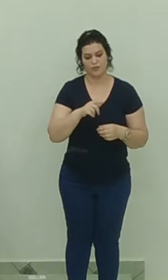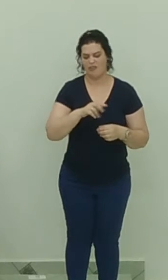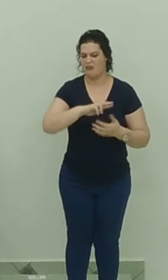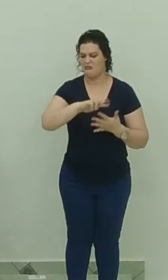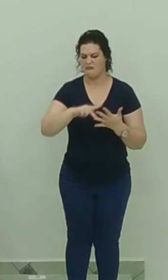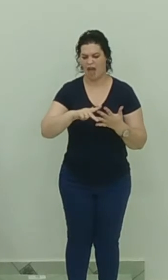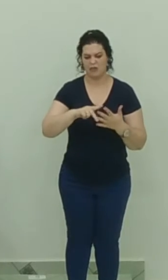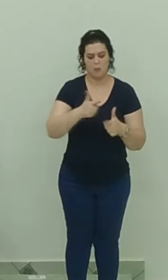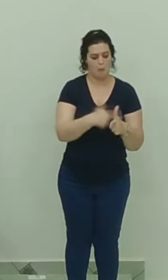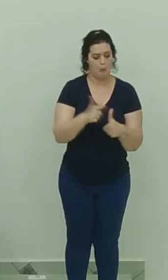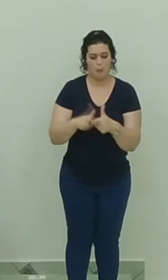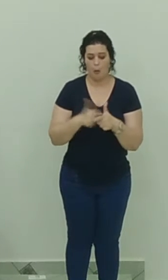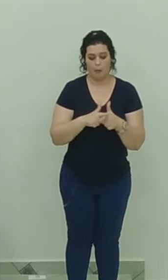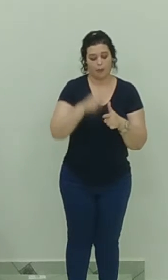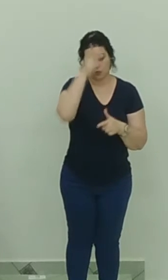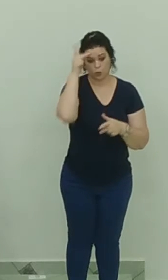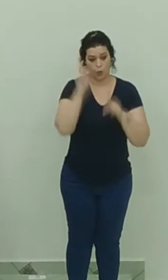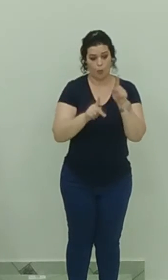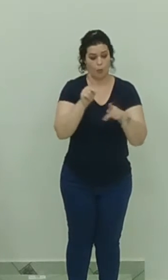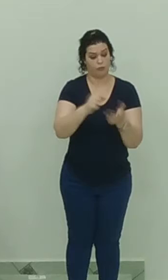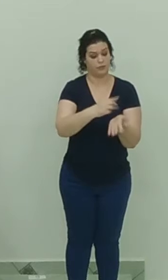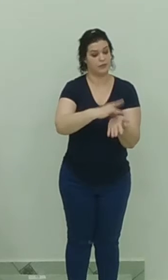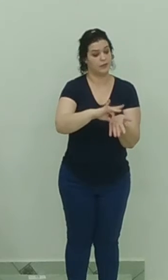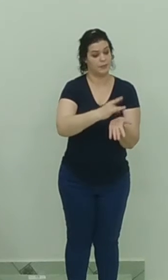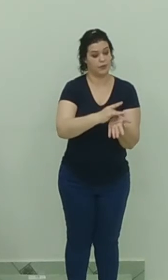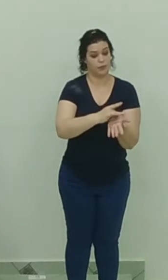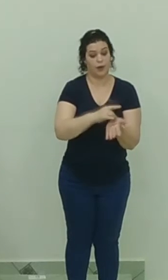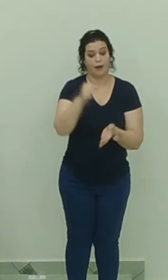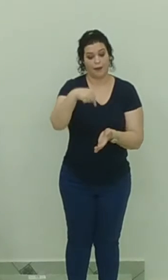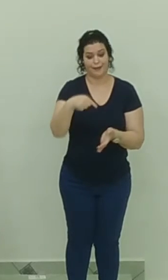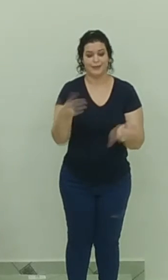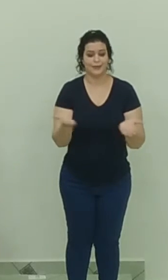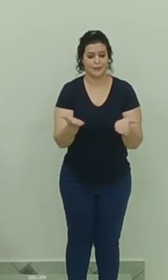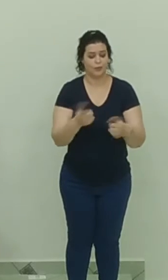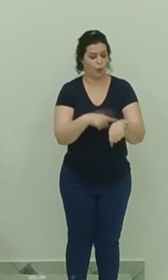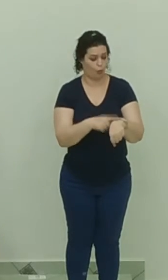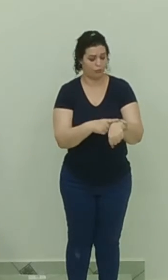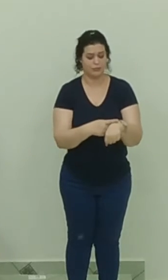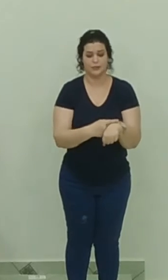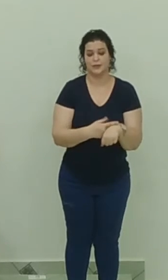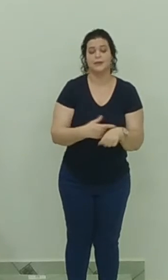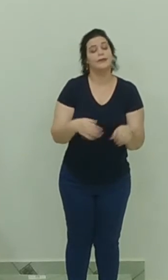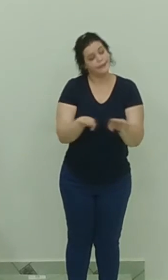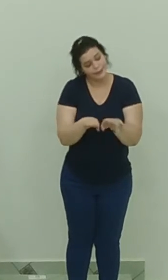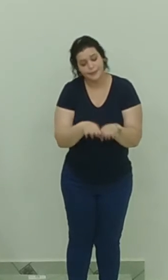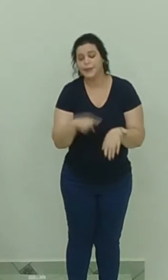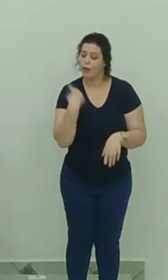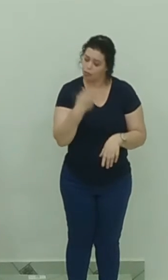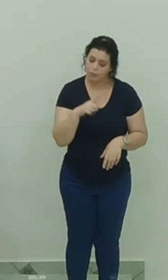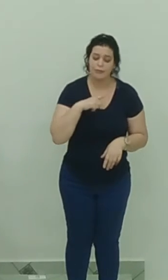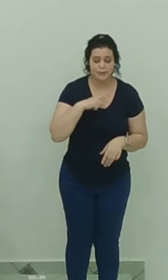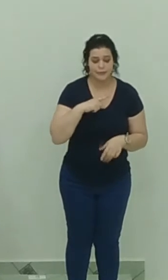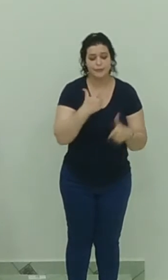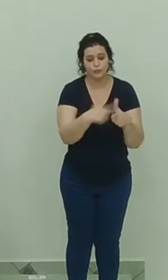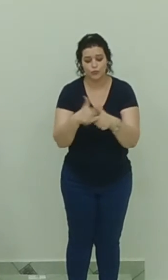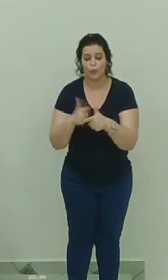vai encontrar os amorreus, gente que oferecia uma pequena criança ao deus